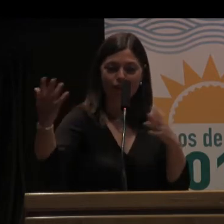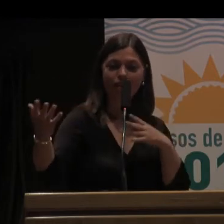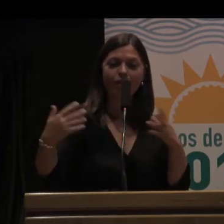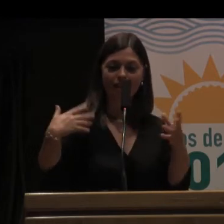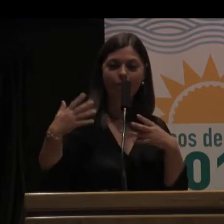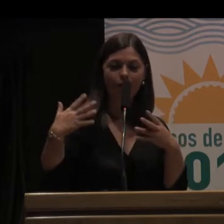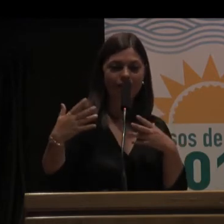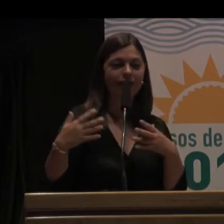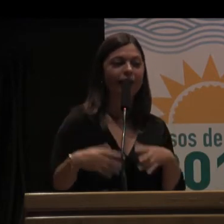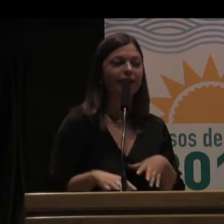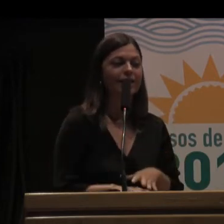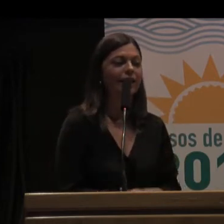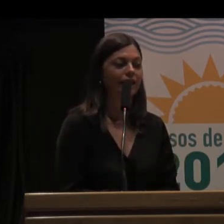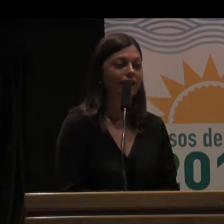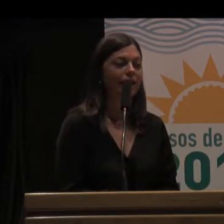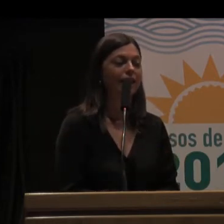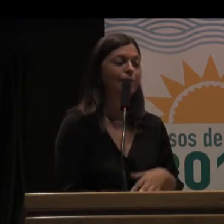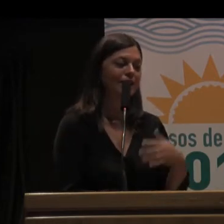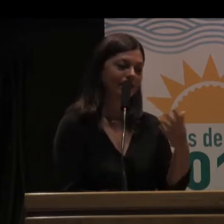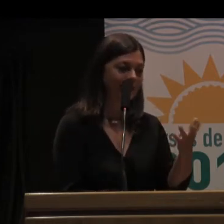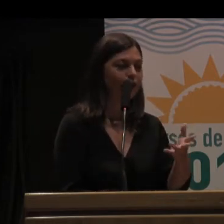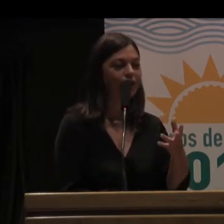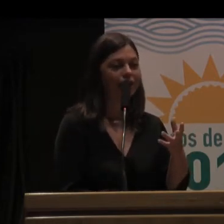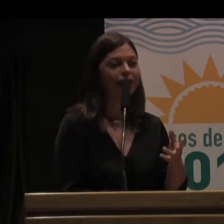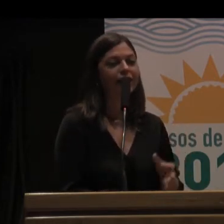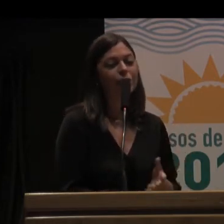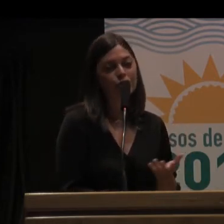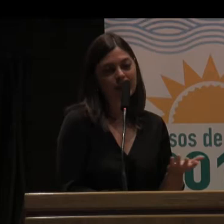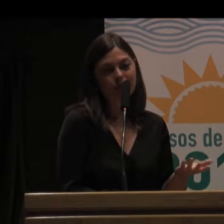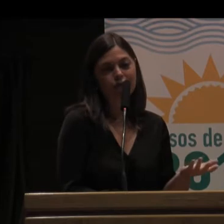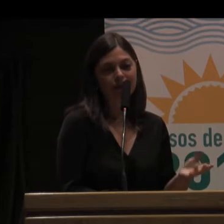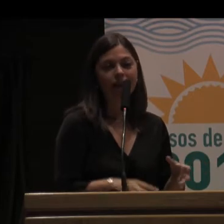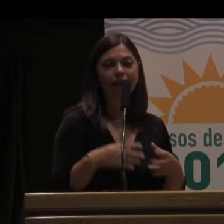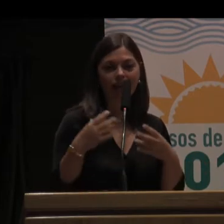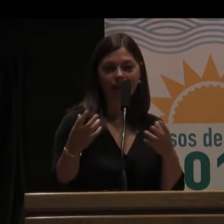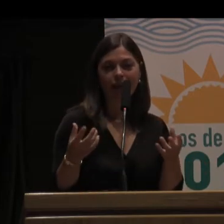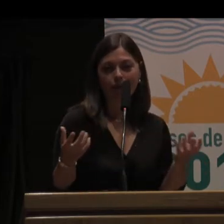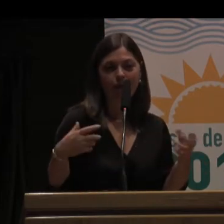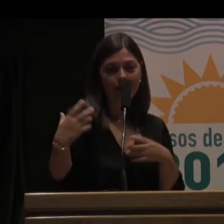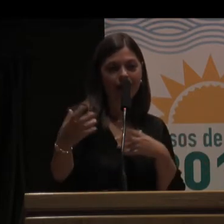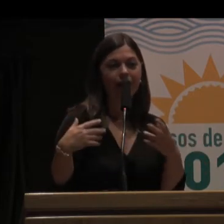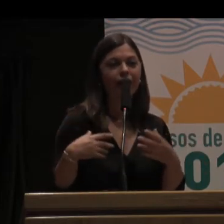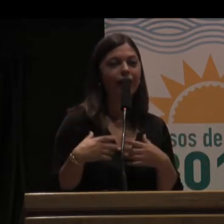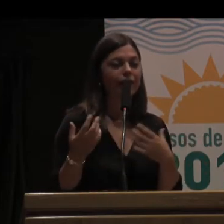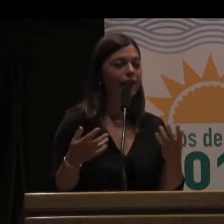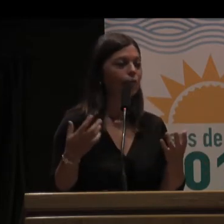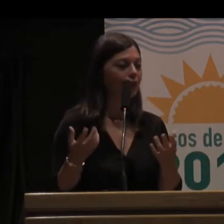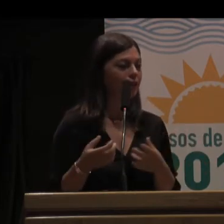cosas diferentes, porque sí que querían, y además se enteraron de, muchos de ellos no sabían que bueno, que para agilizar la comunicación